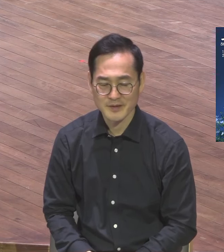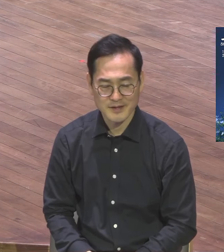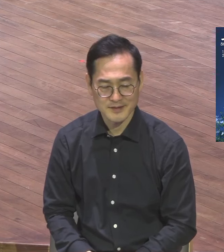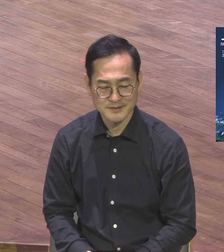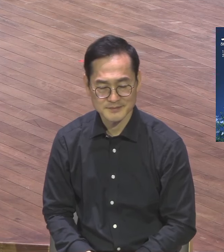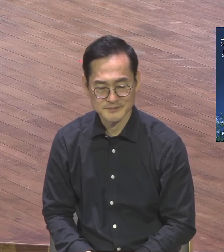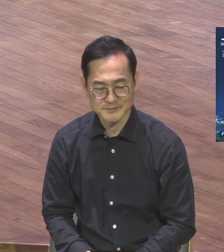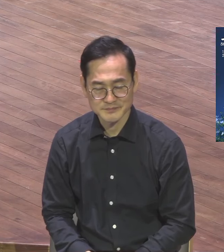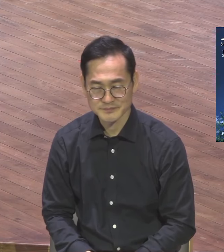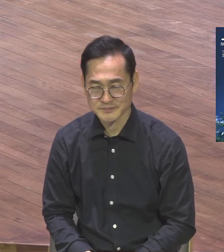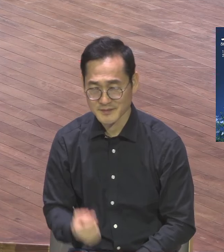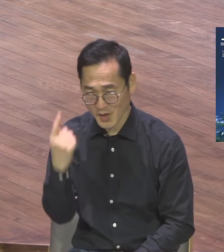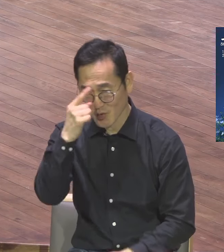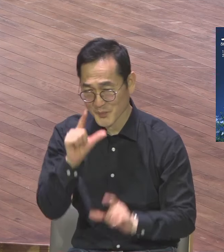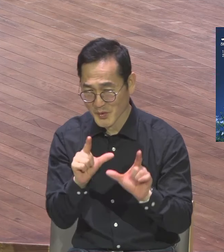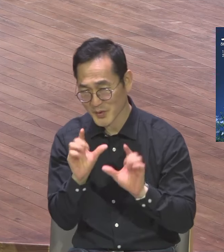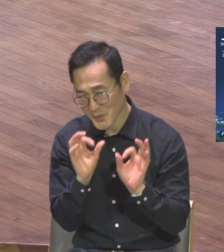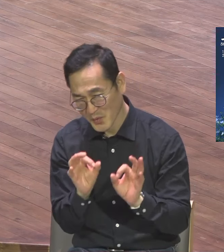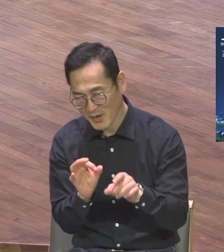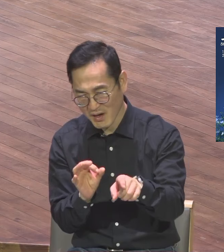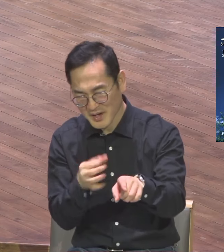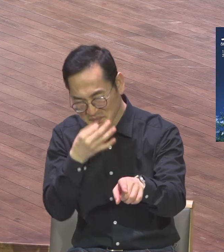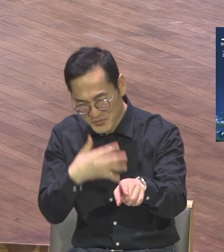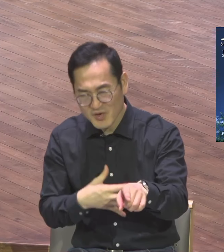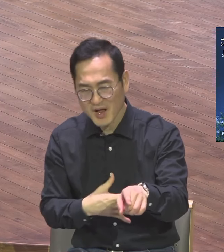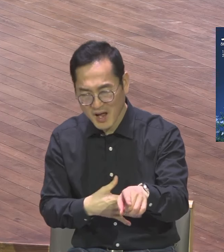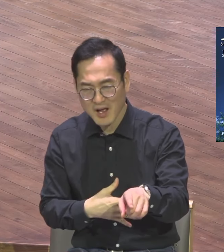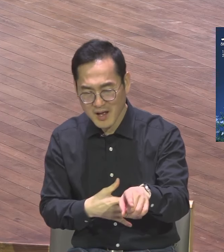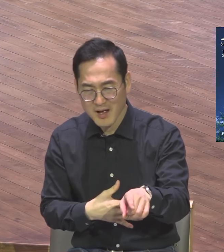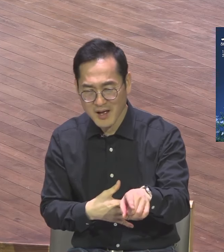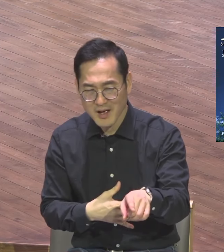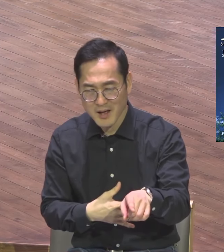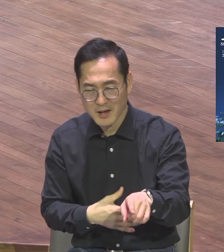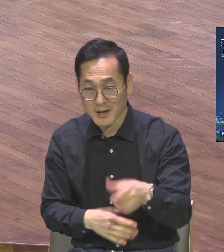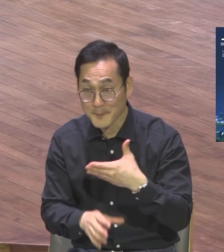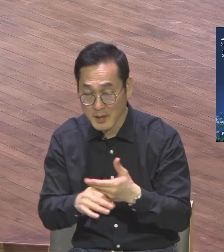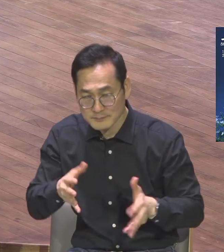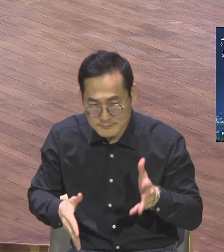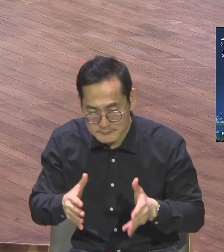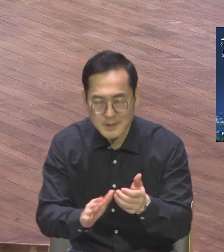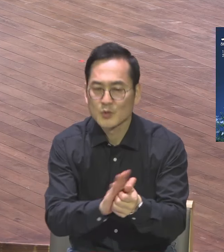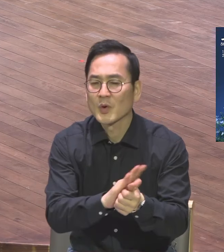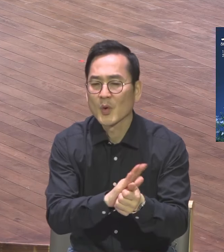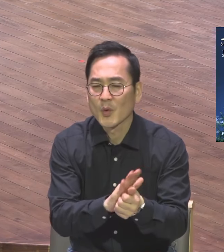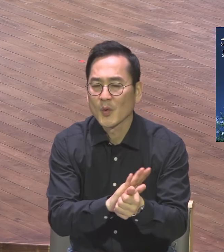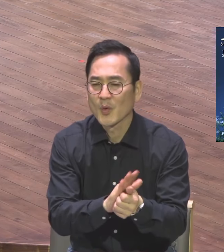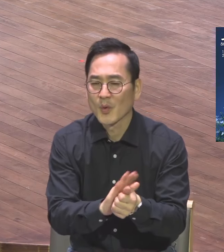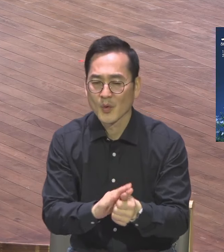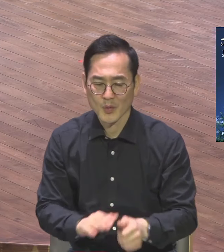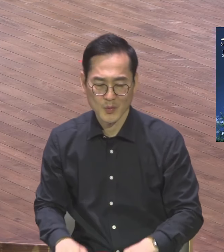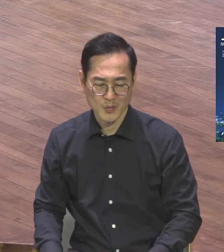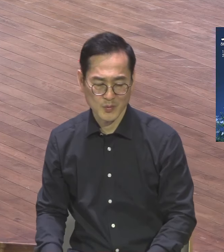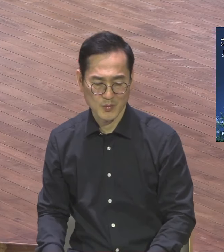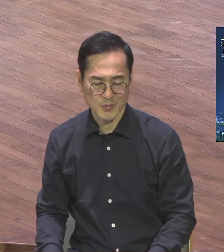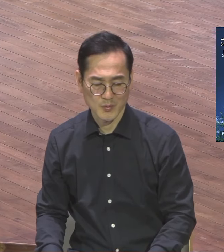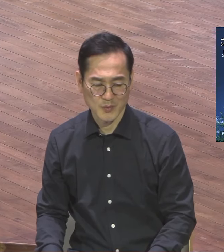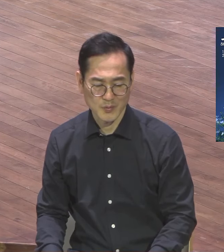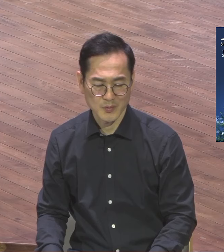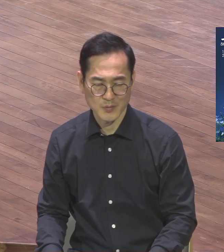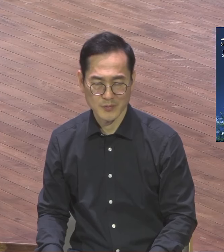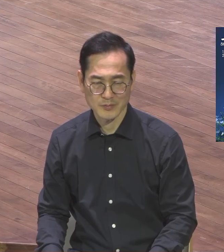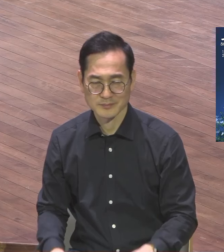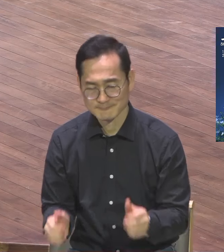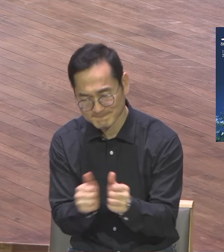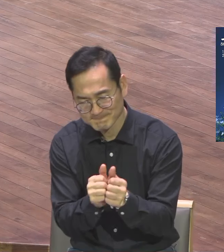보면서요 딱 표정 보고 아 오늘 별로 안 좋구나 그때 어떻게 돼요? 위로로 들어가요. 뭐 메시지 좀 미션 좀 안 돼. 위로 격려하고